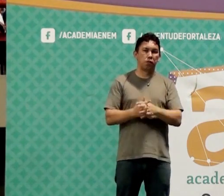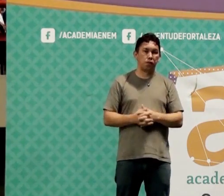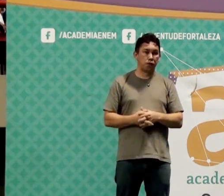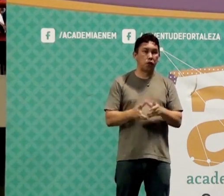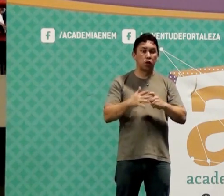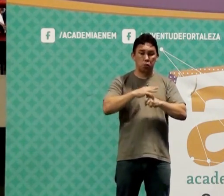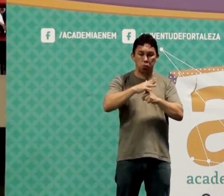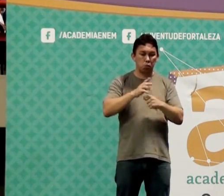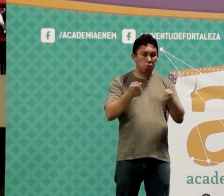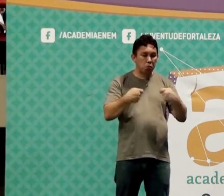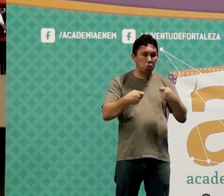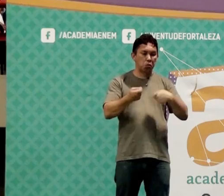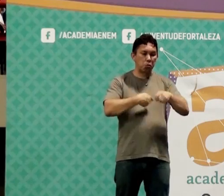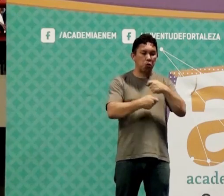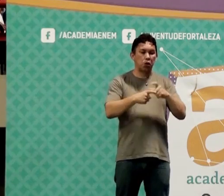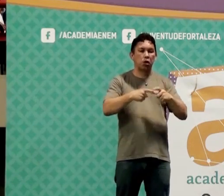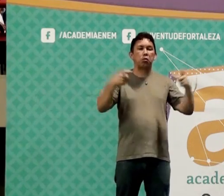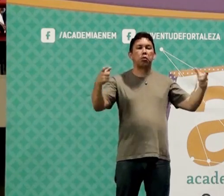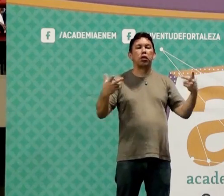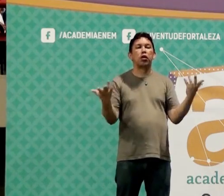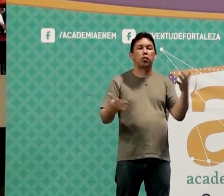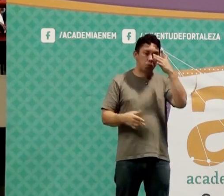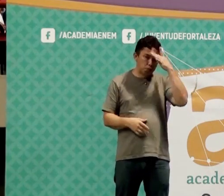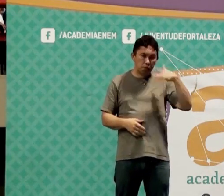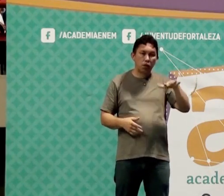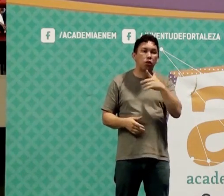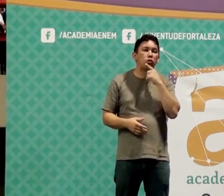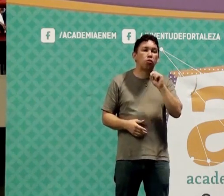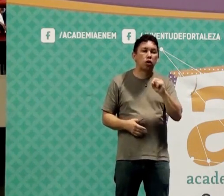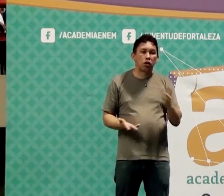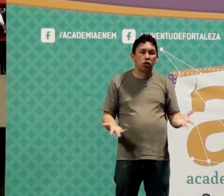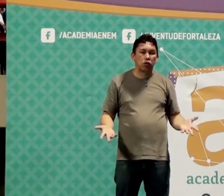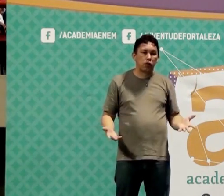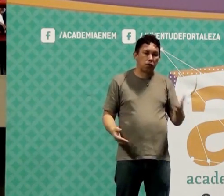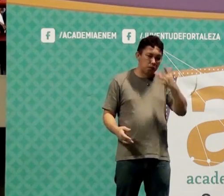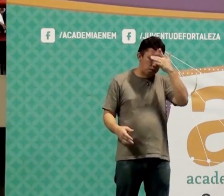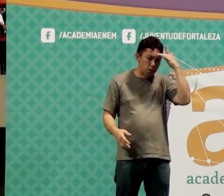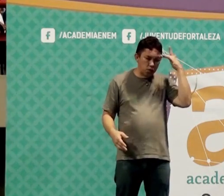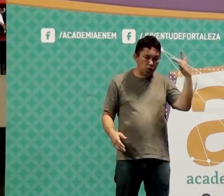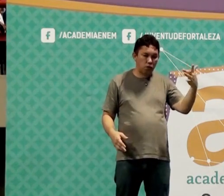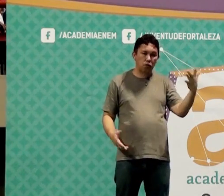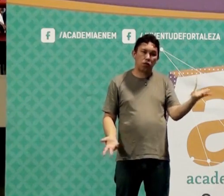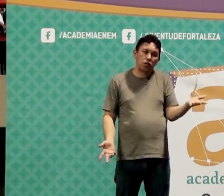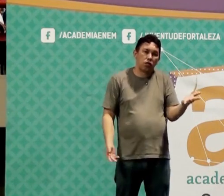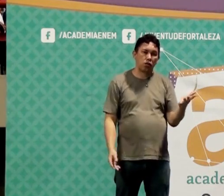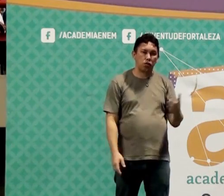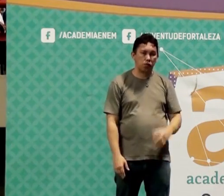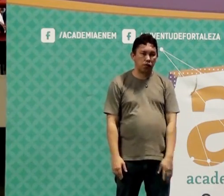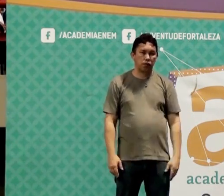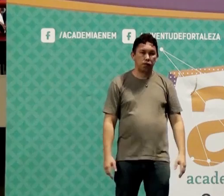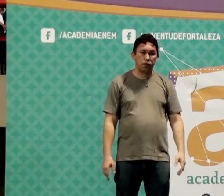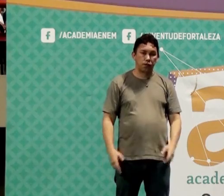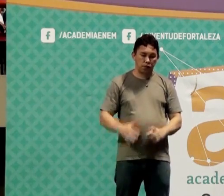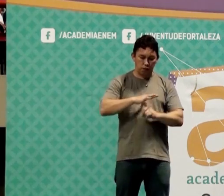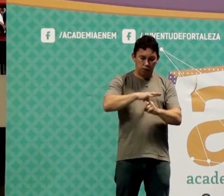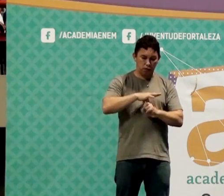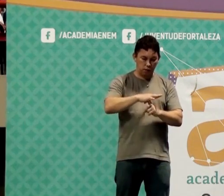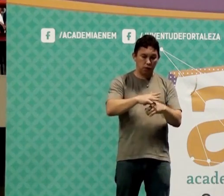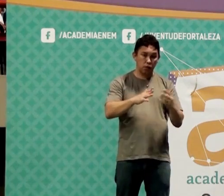pelo trabalho assalariado? Foi imediato, jovem? A gente levou 10 séculos. No dia que 10 séculos for